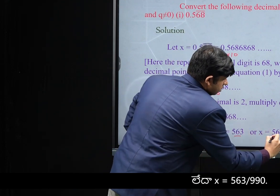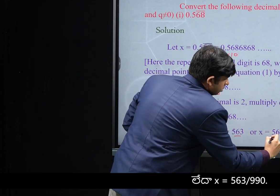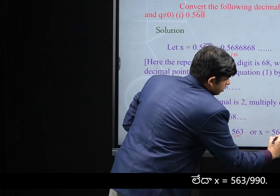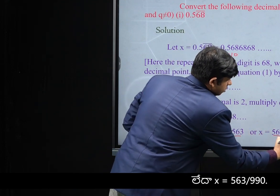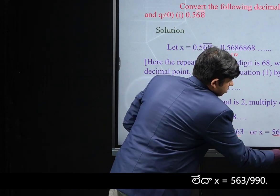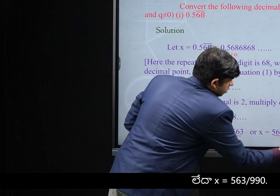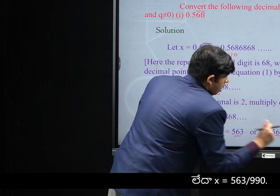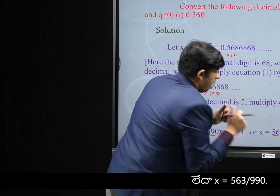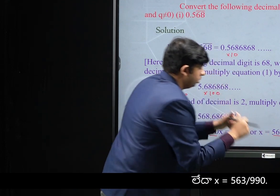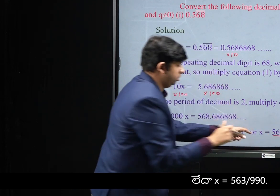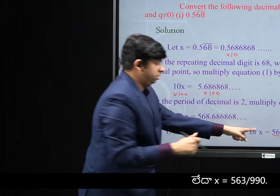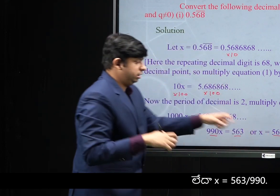563/990.